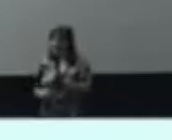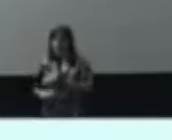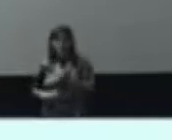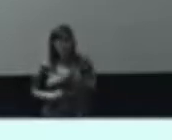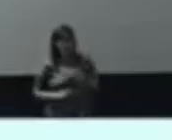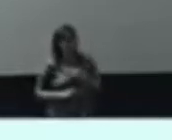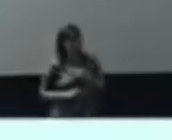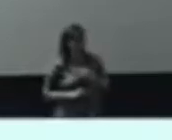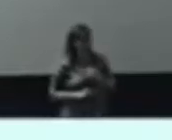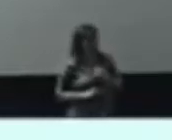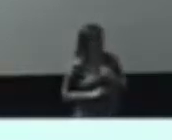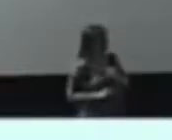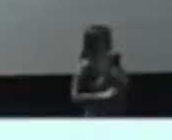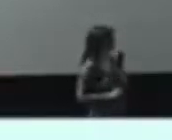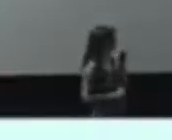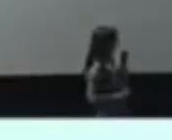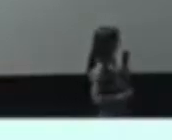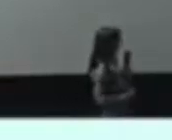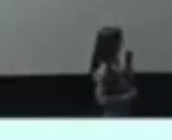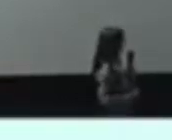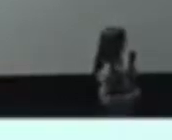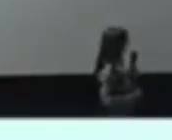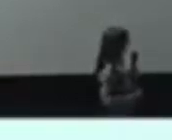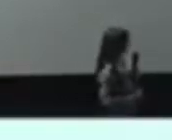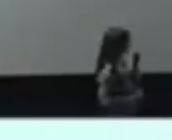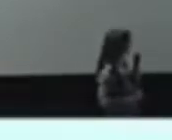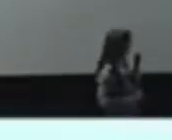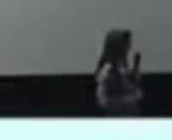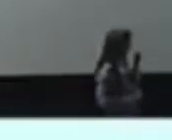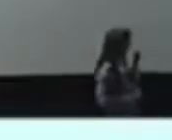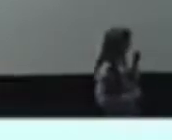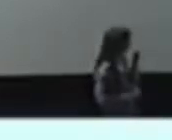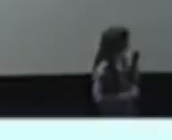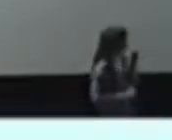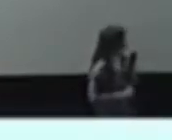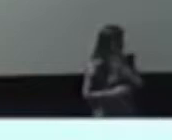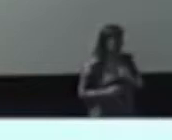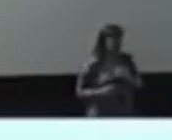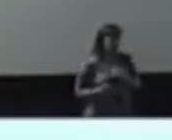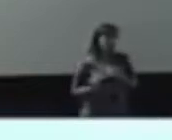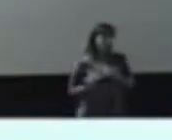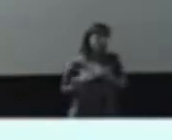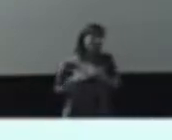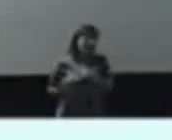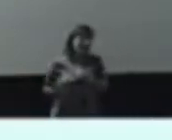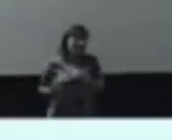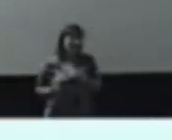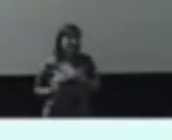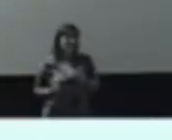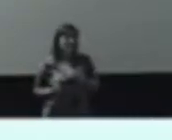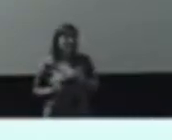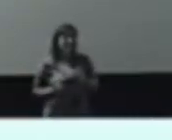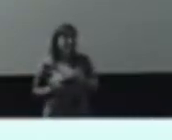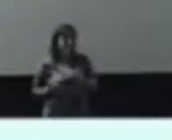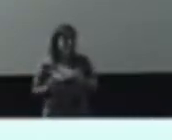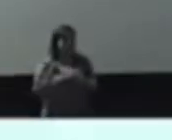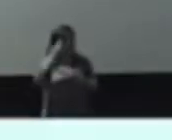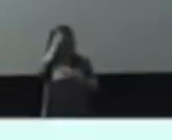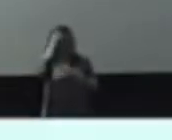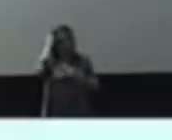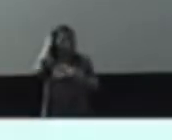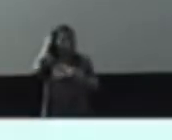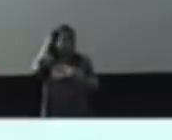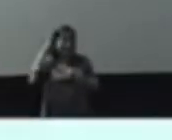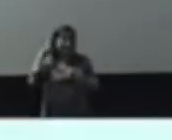siguiente 24 horas antes. Esto nos puede ayudar en esos casos. Otra cosa es conocer que hay determinadas